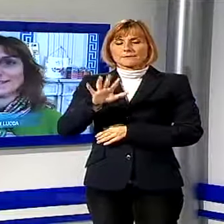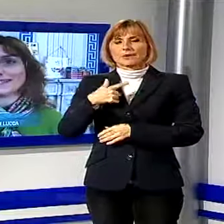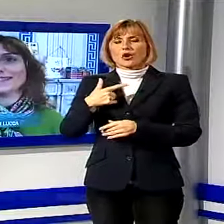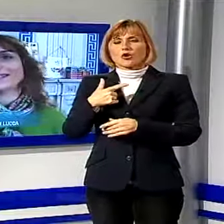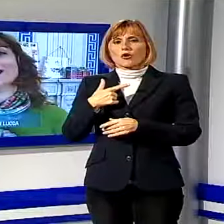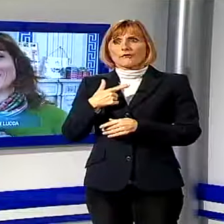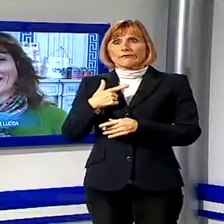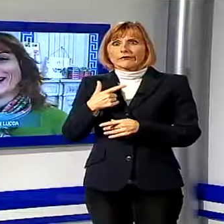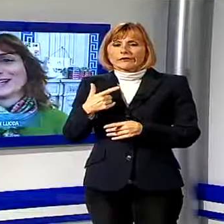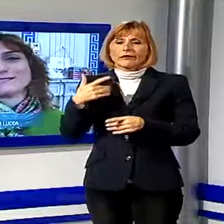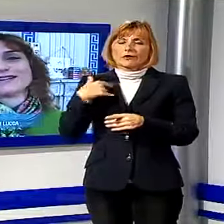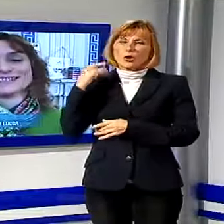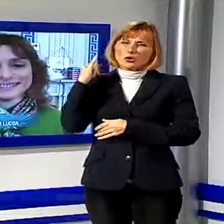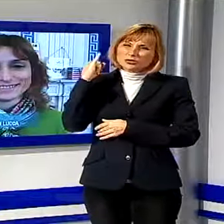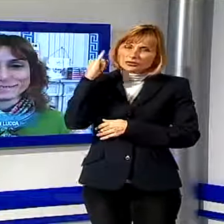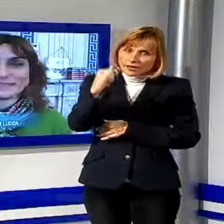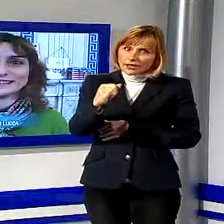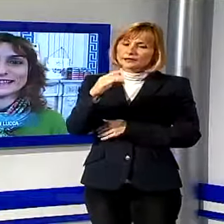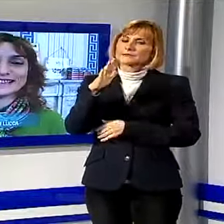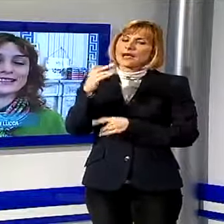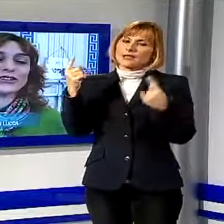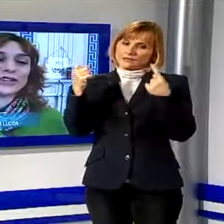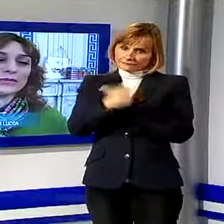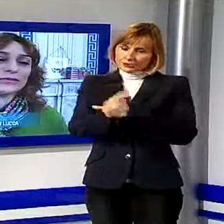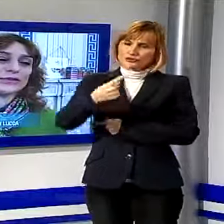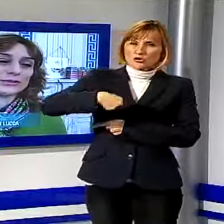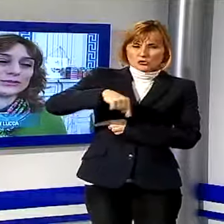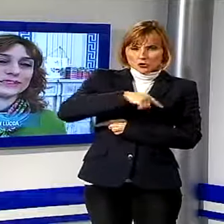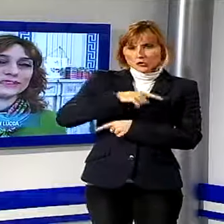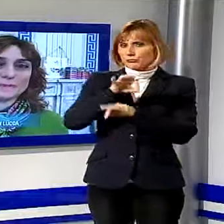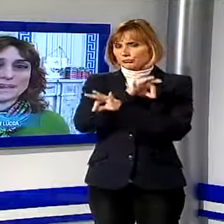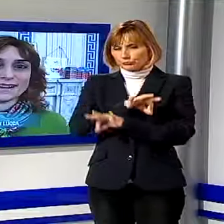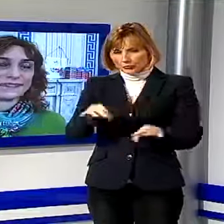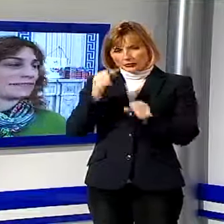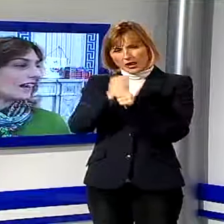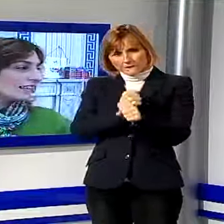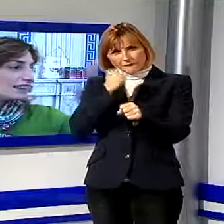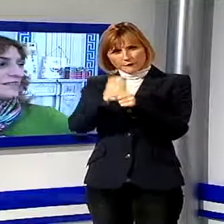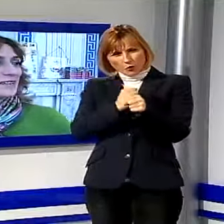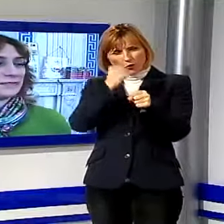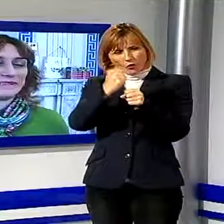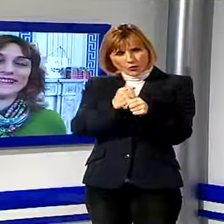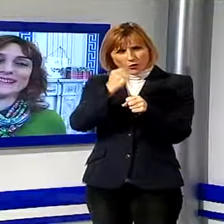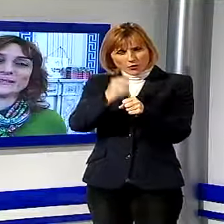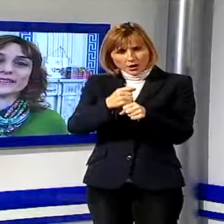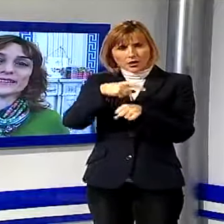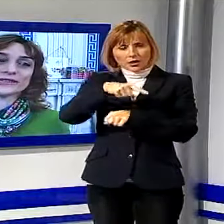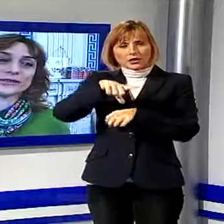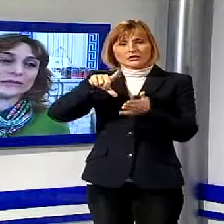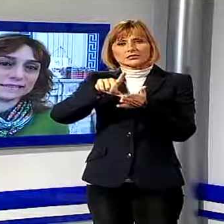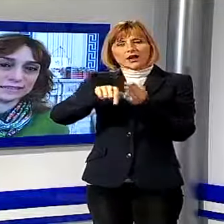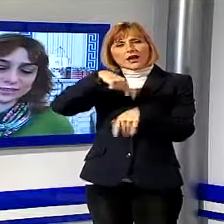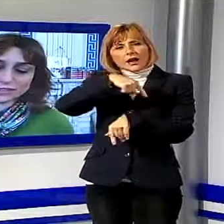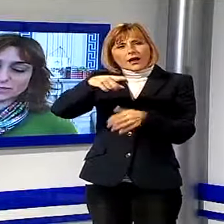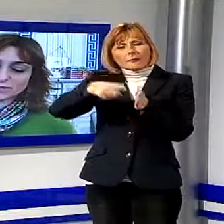la zattera era ben piantata, diciamo, nel mare, con alte vele spiegate, perché sono mesi che ci stiamo